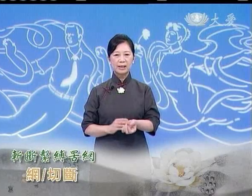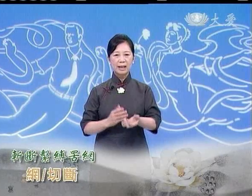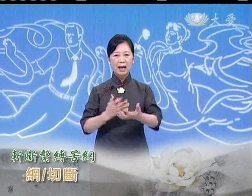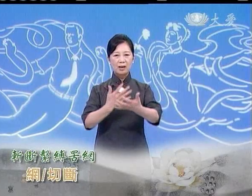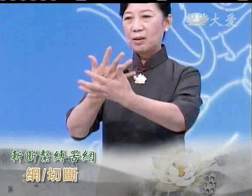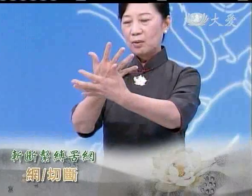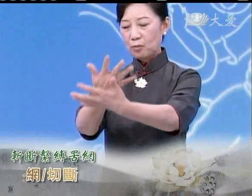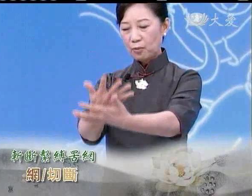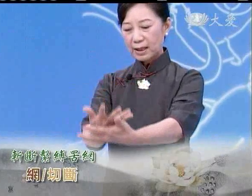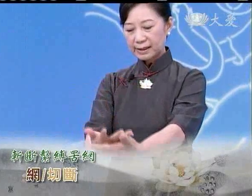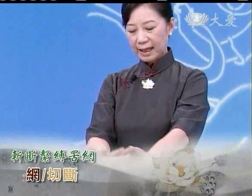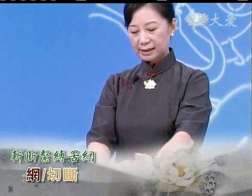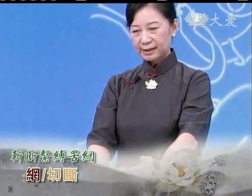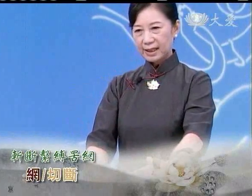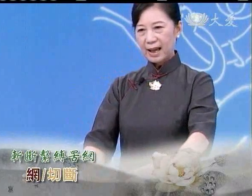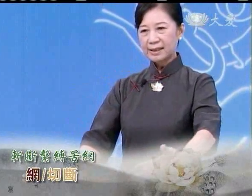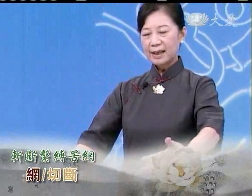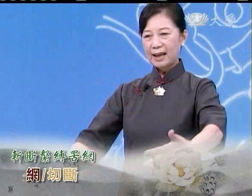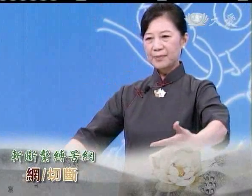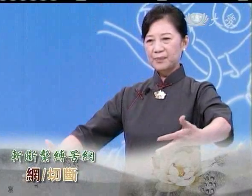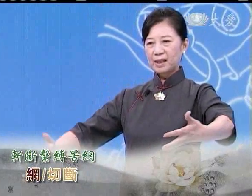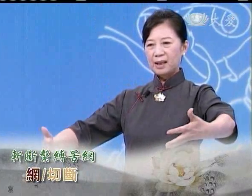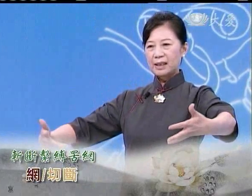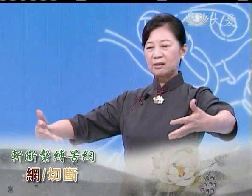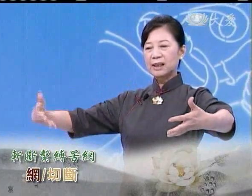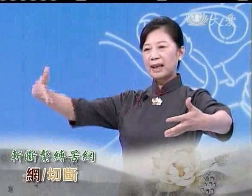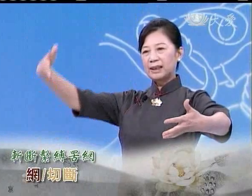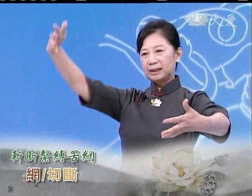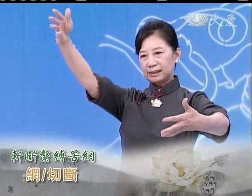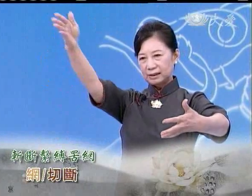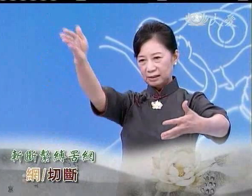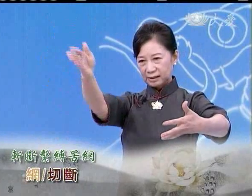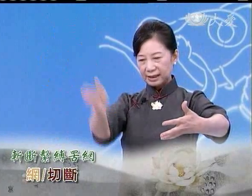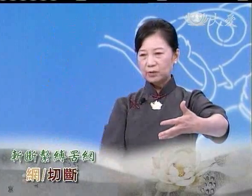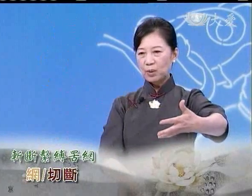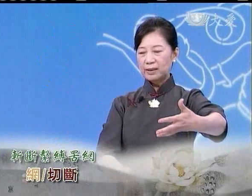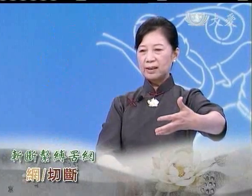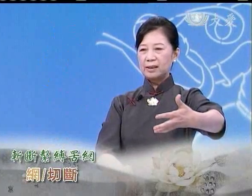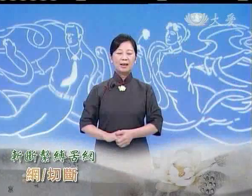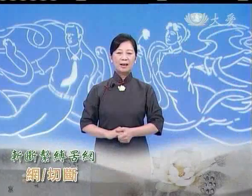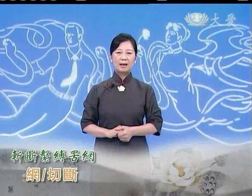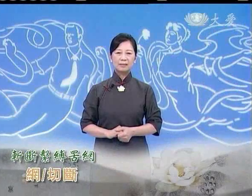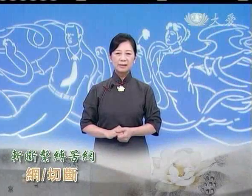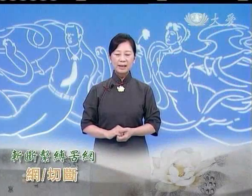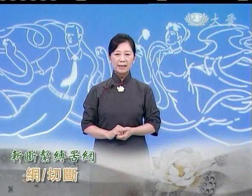先打蛊网这两个字先拉起来，然后再来 斩断。好，再来